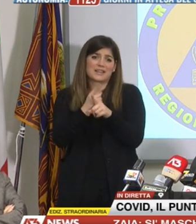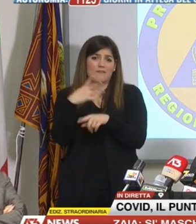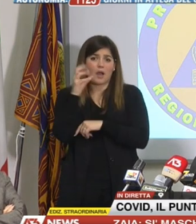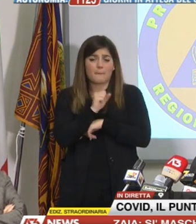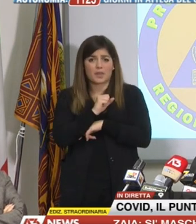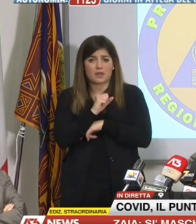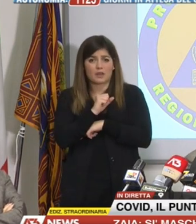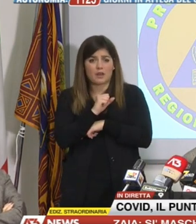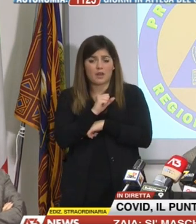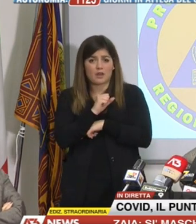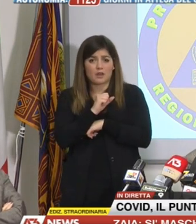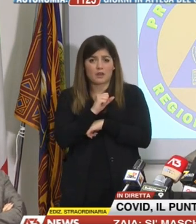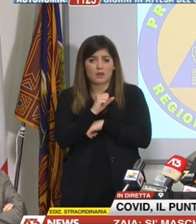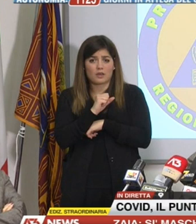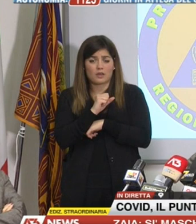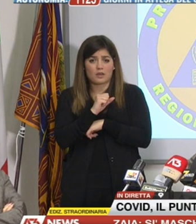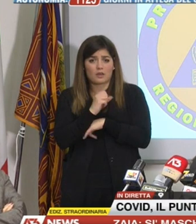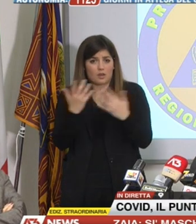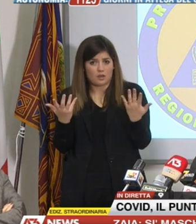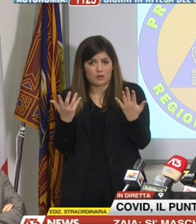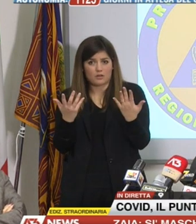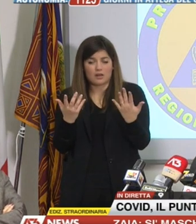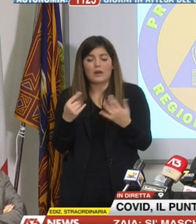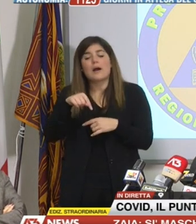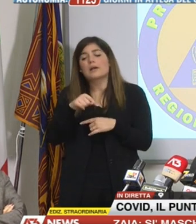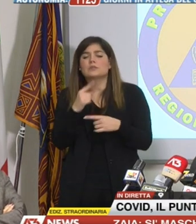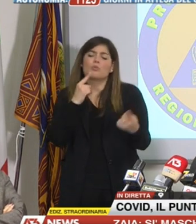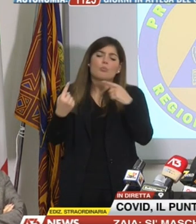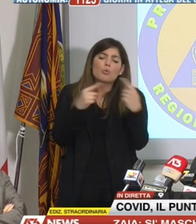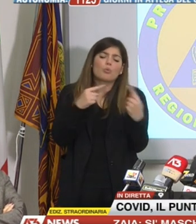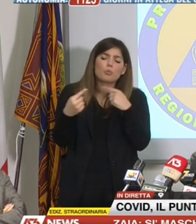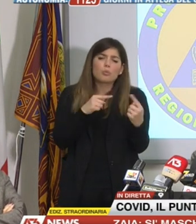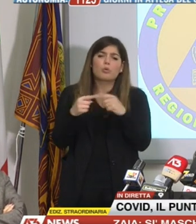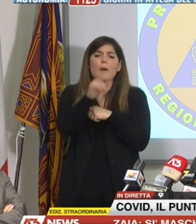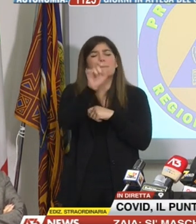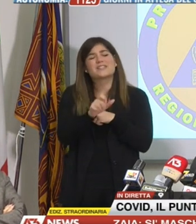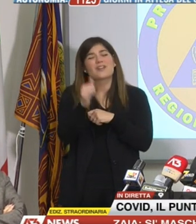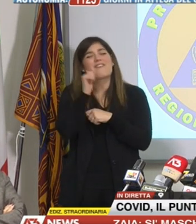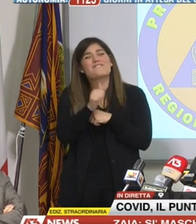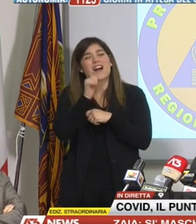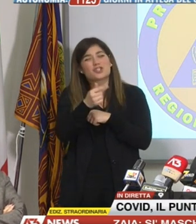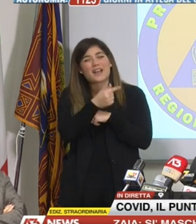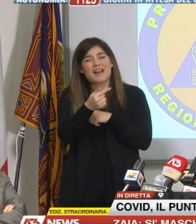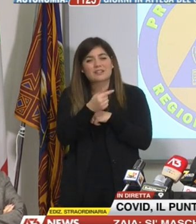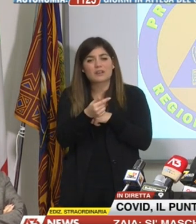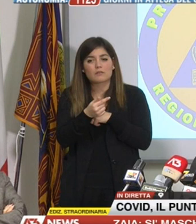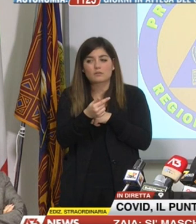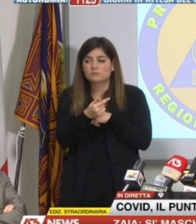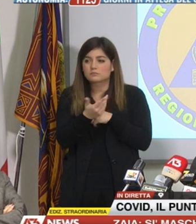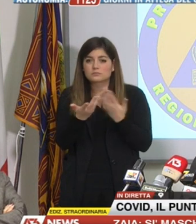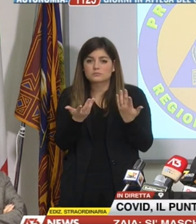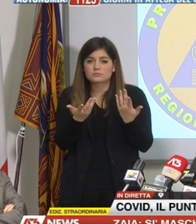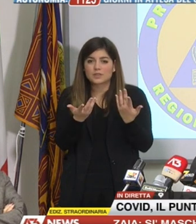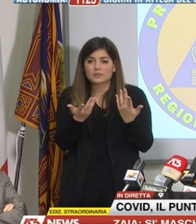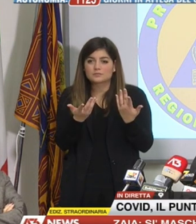discutendo dell'eventuale falso negativo per quote basse e non discutiamo del fatto che